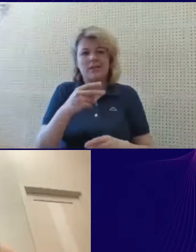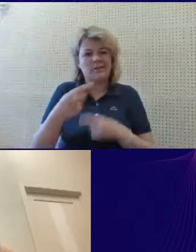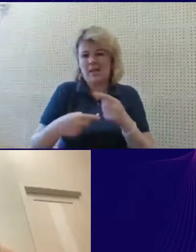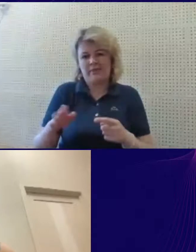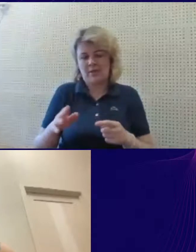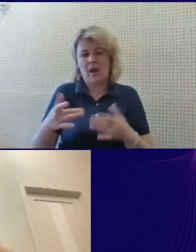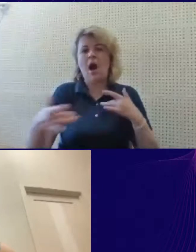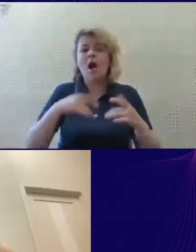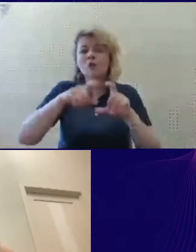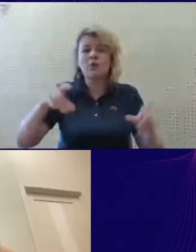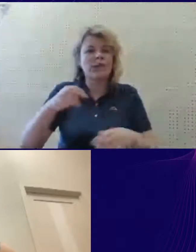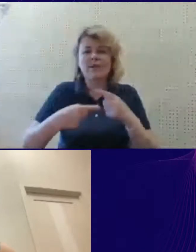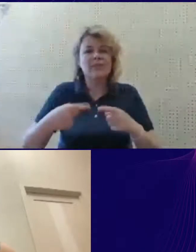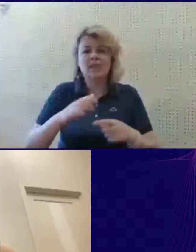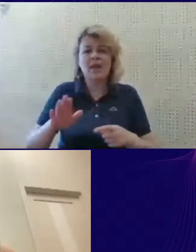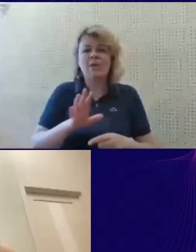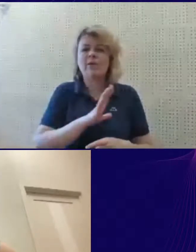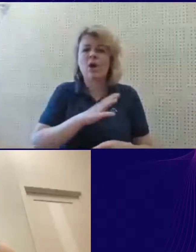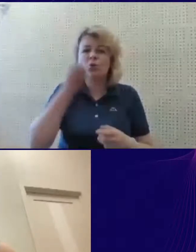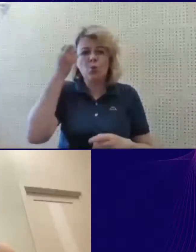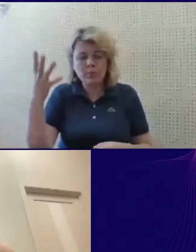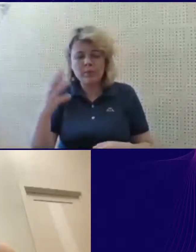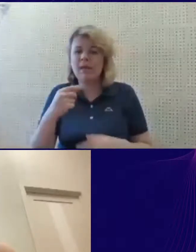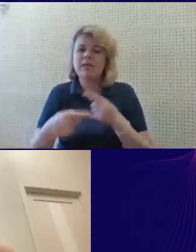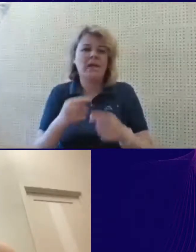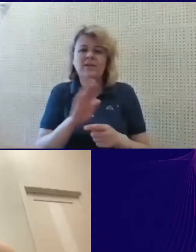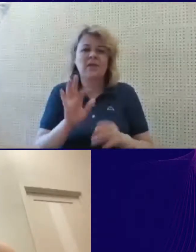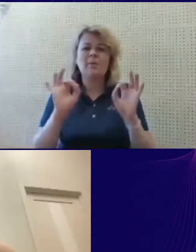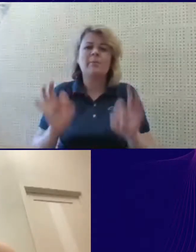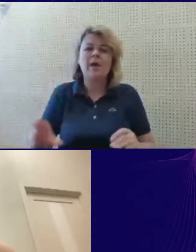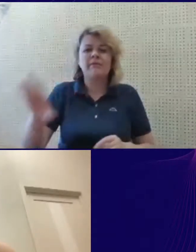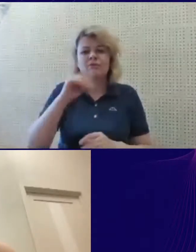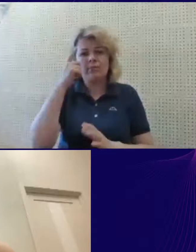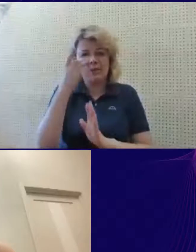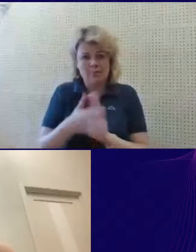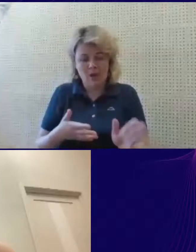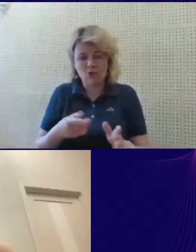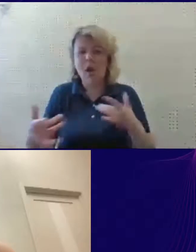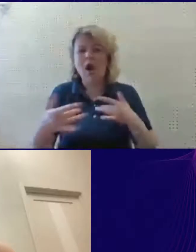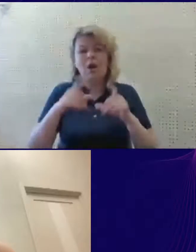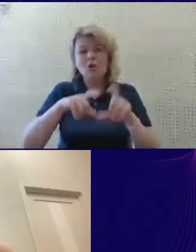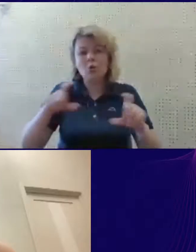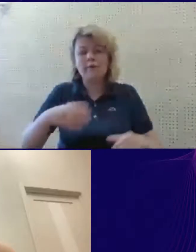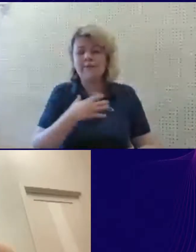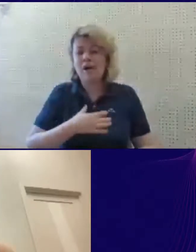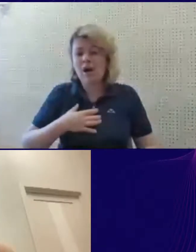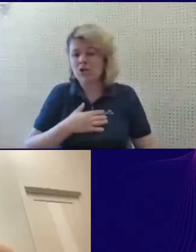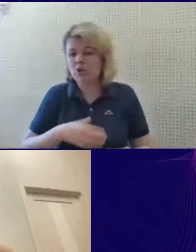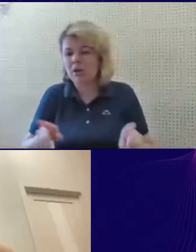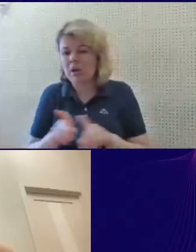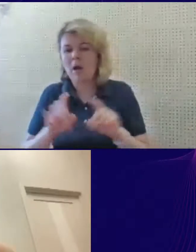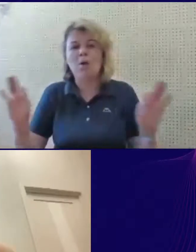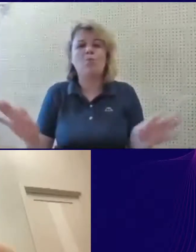умные и не всегда бывают правильно все понимающие. актерам важно, вот как